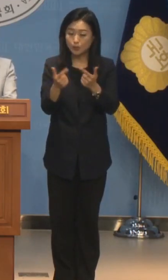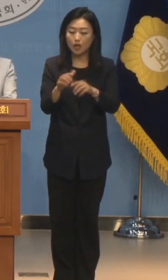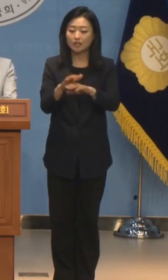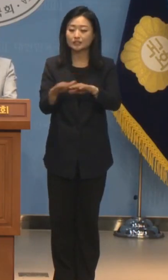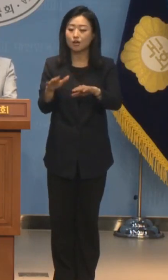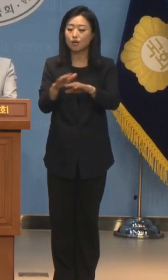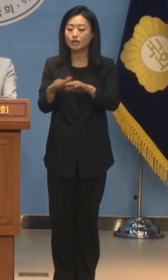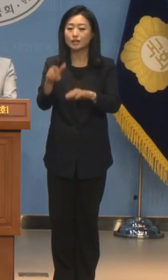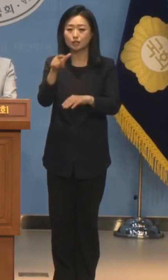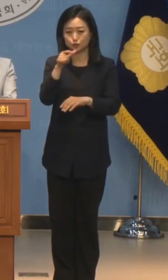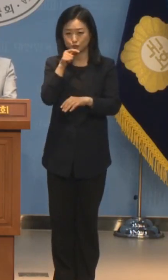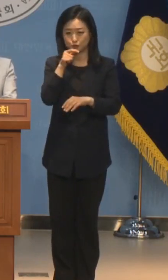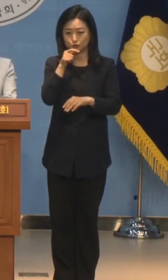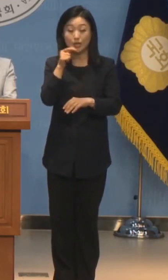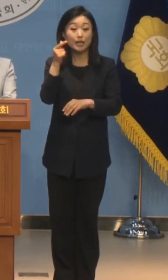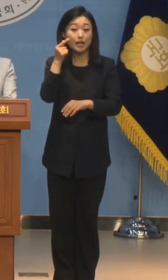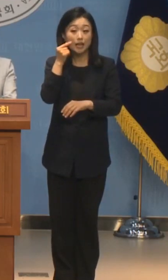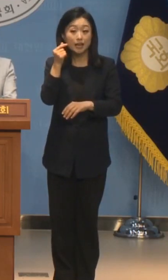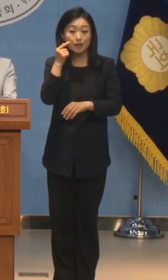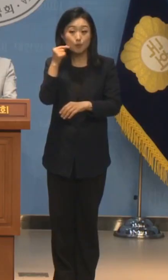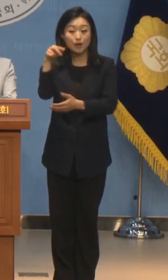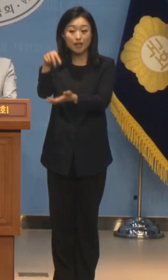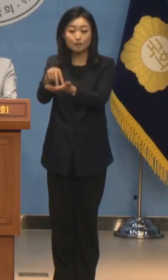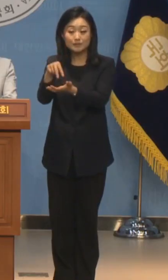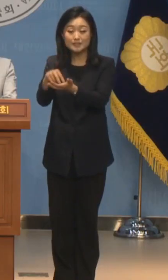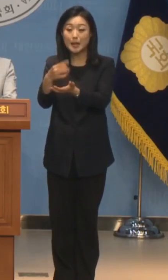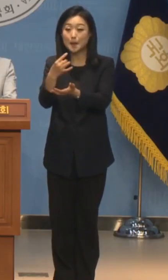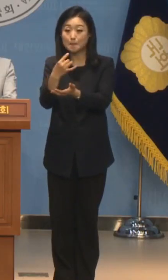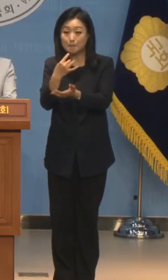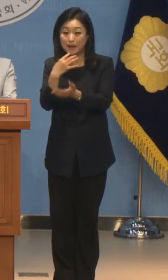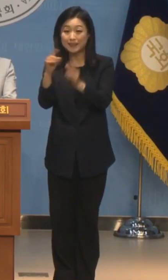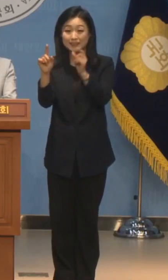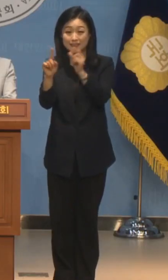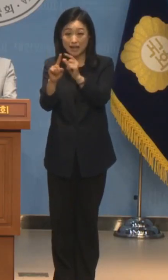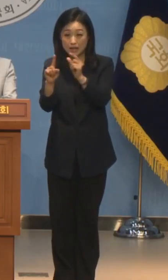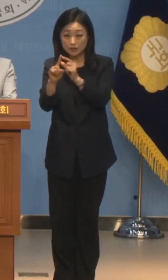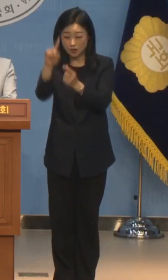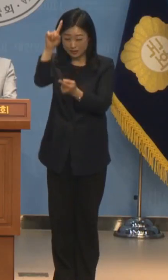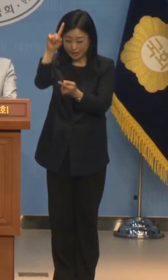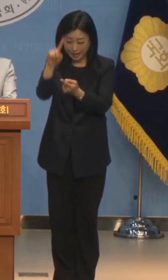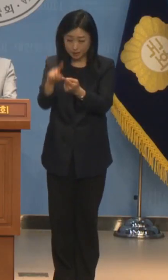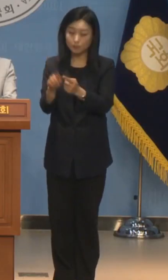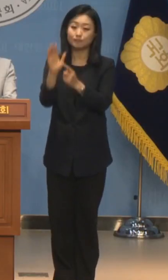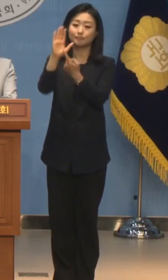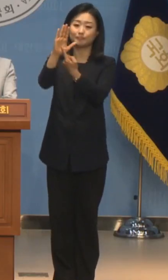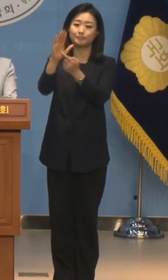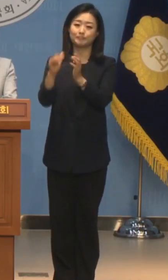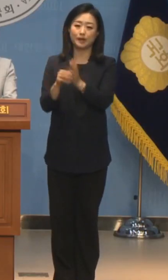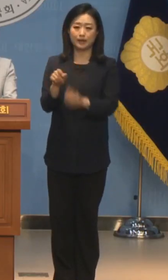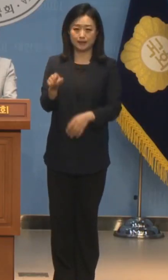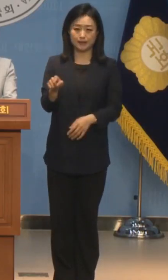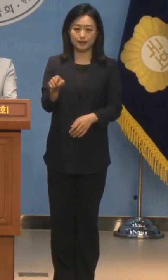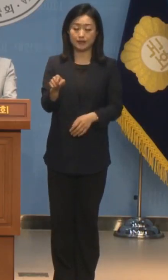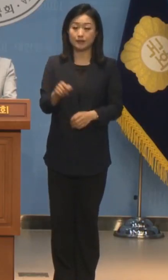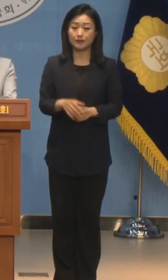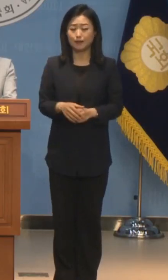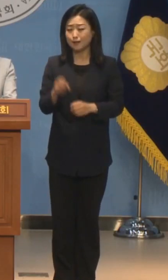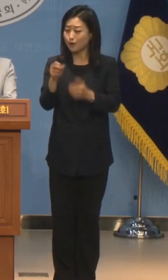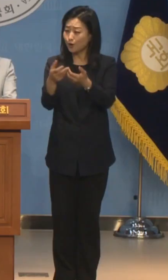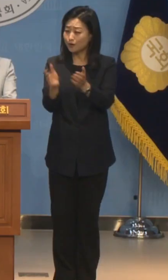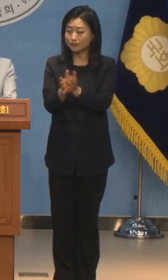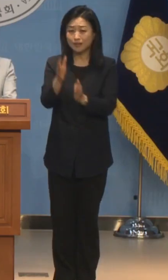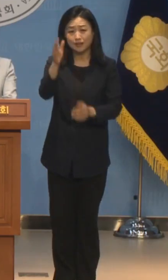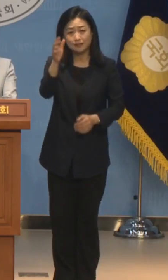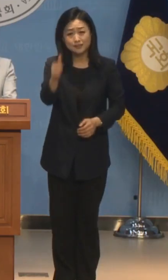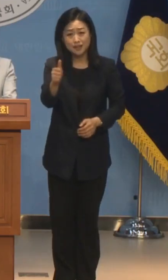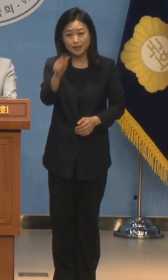수라는 일본의 왜곡된 입장만 담긴 단어까지 사용했습니다 여당의 대표가